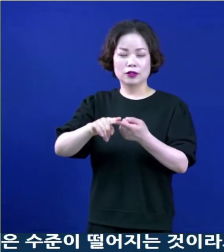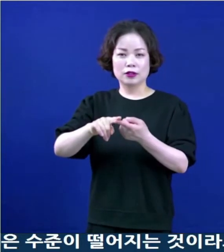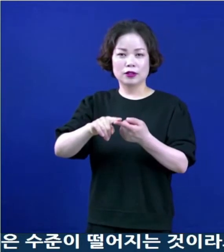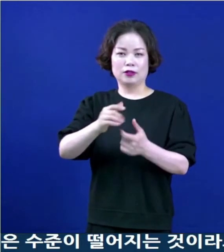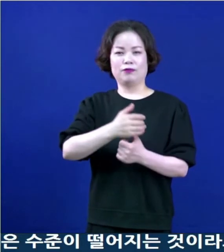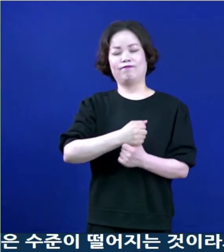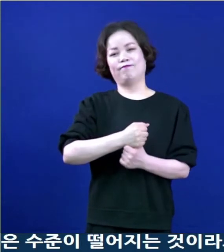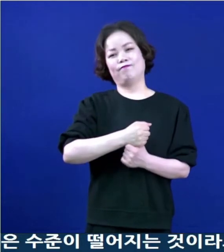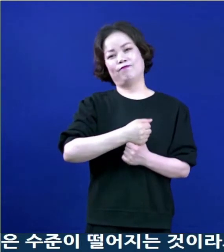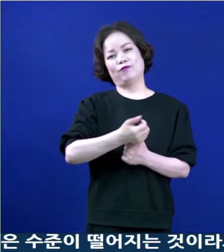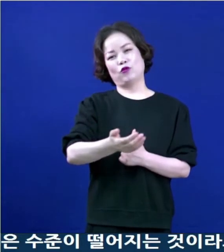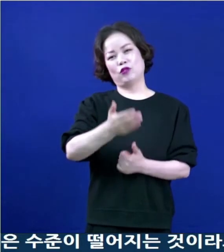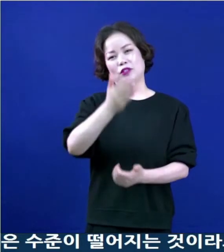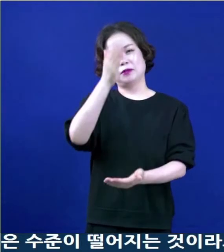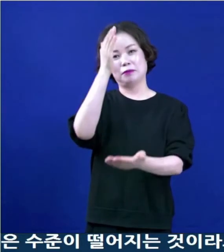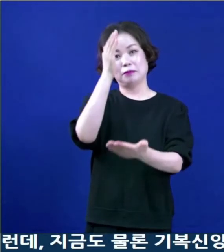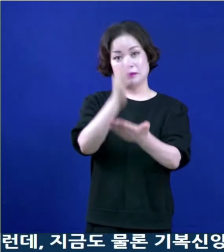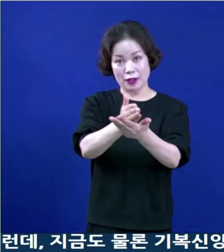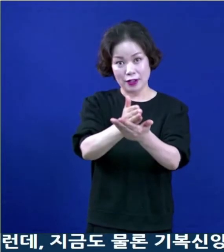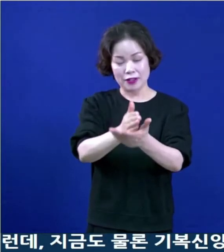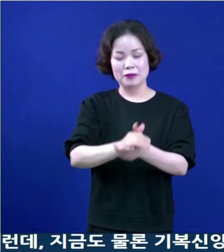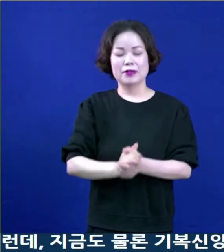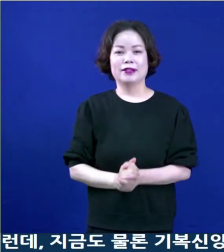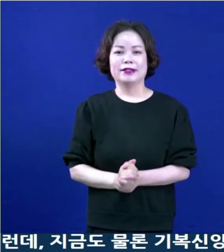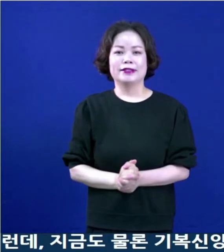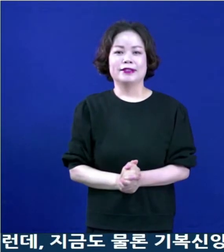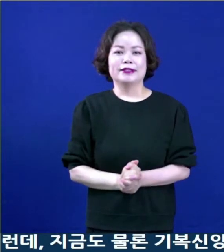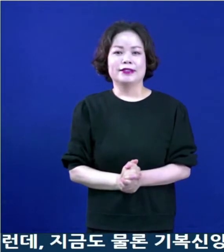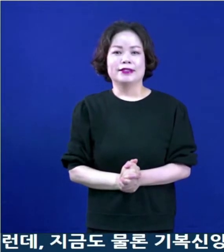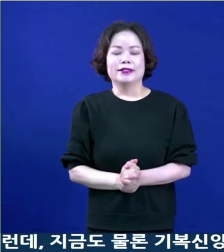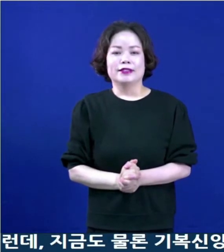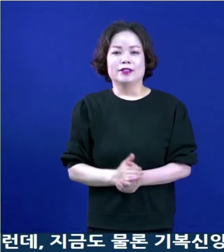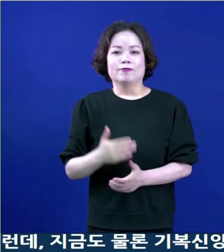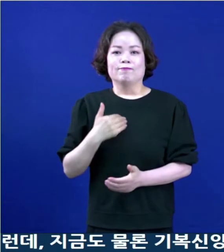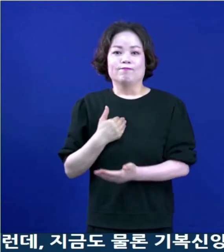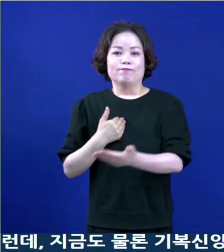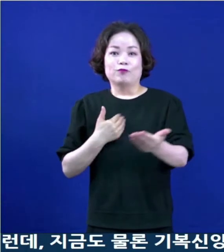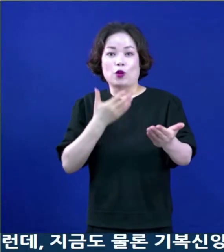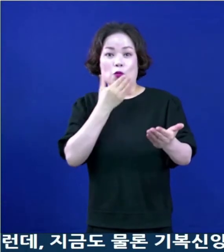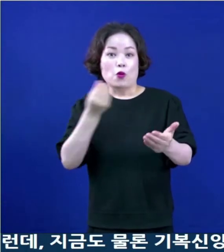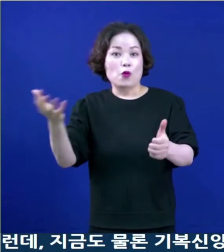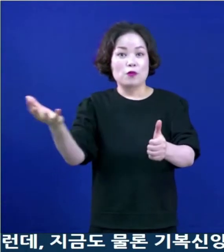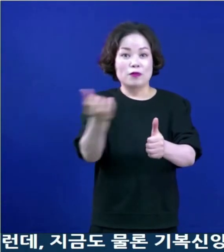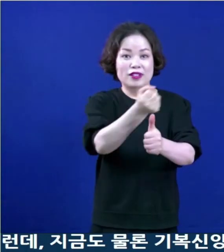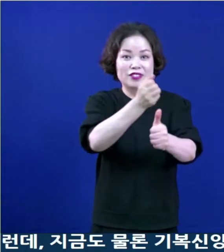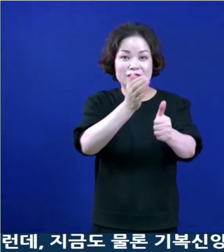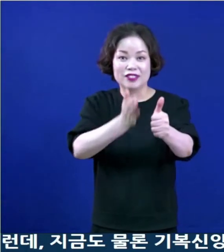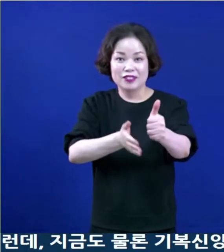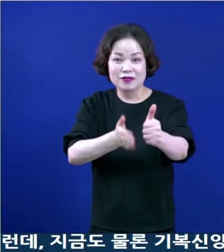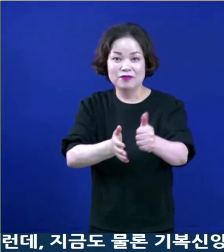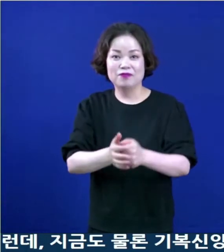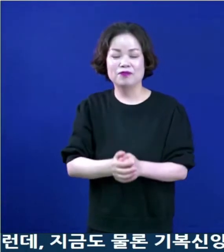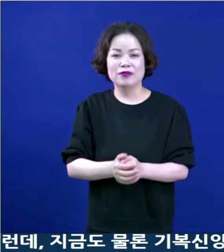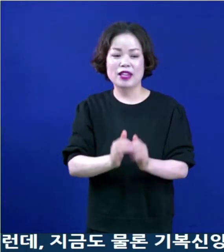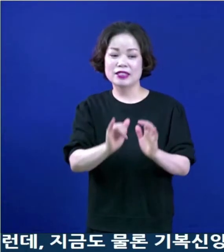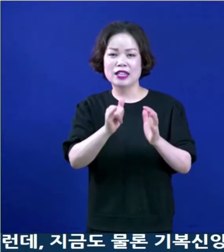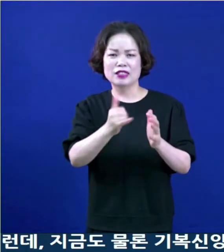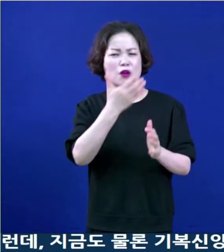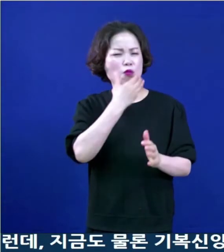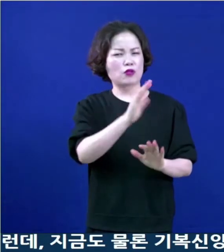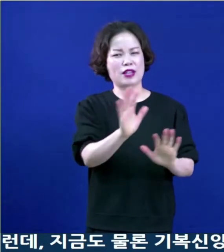놓치지 않아야 한다는 사실입니다. 저는 여러분들이 복 받길 원합니다. 세상의 복이